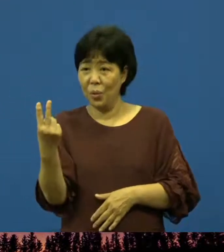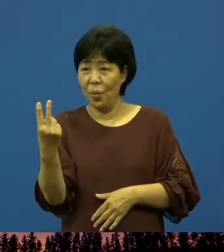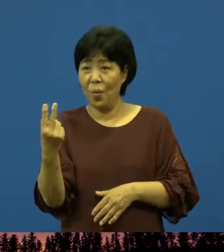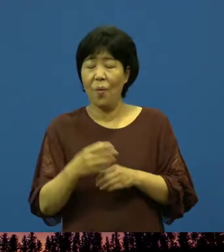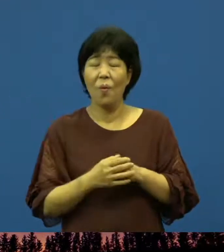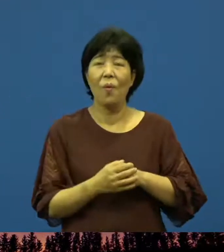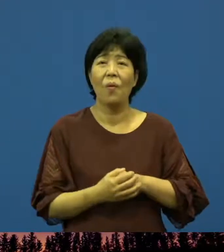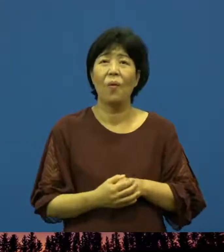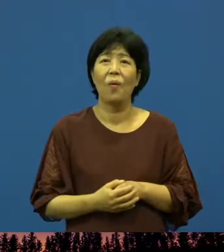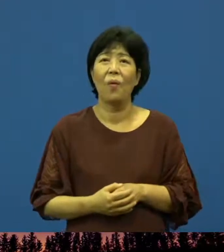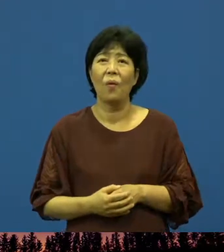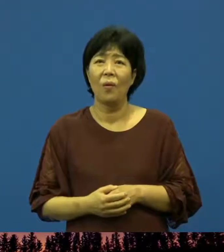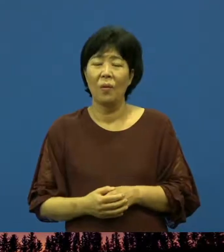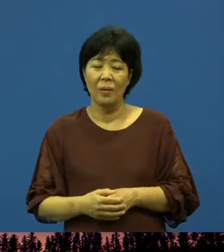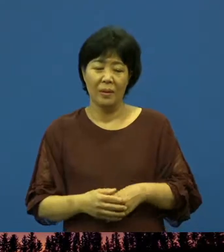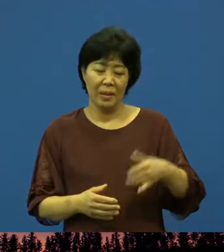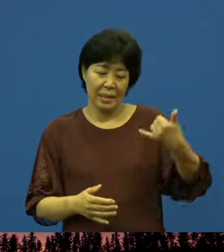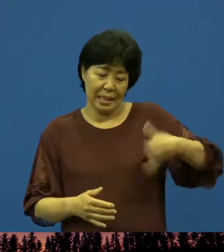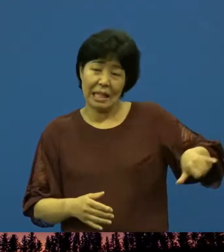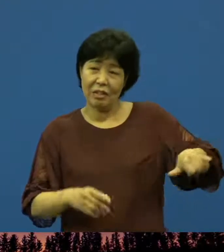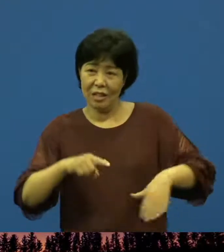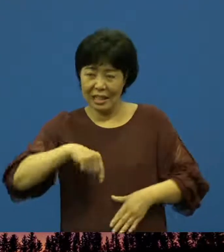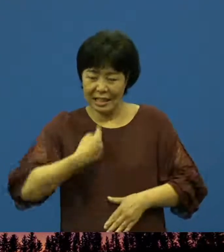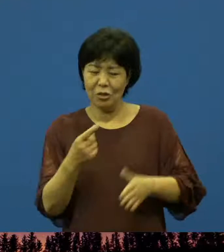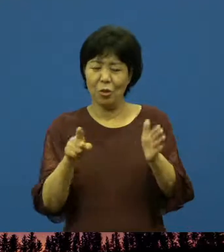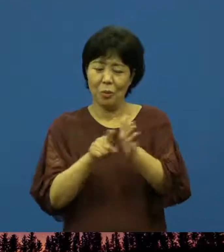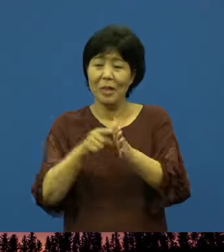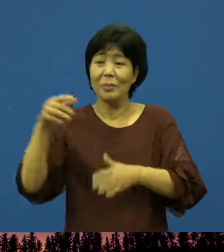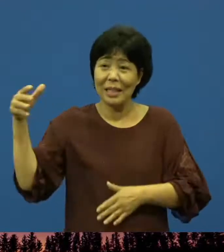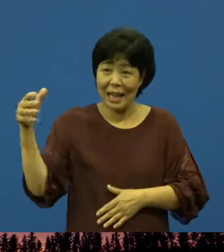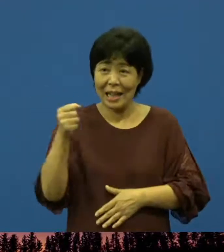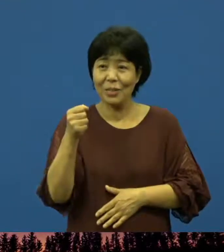고백을 받아들이고 이제